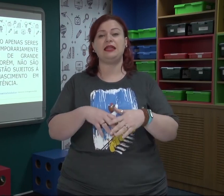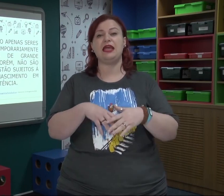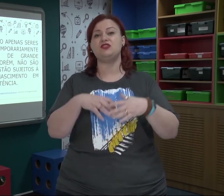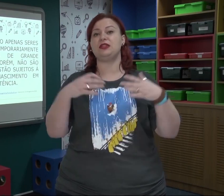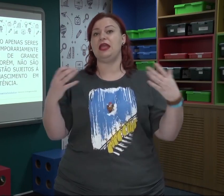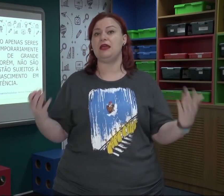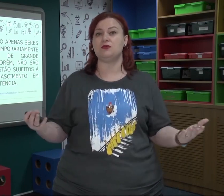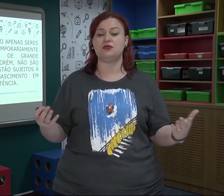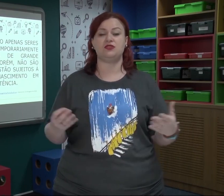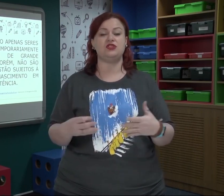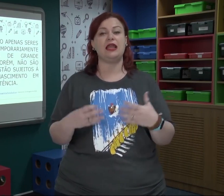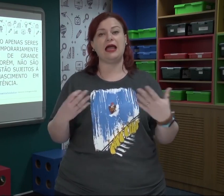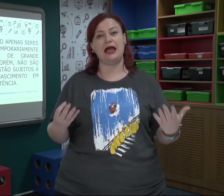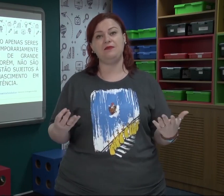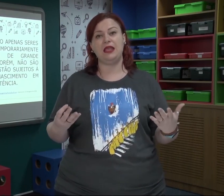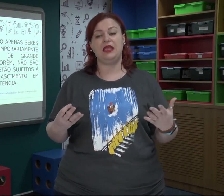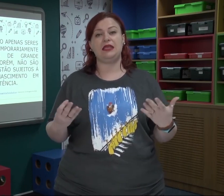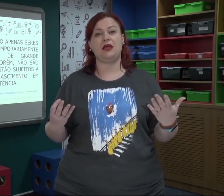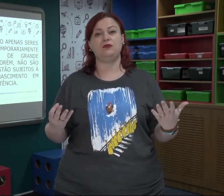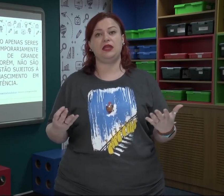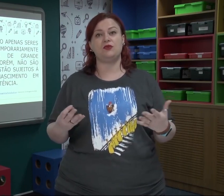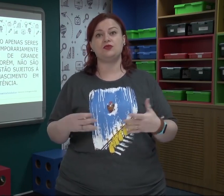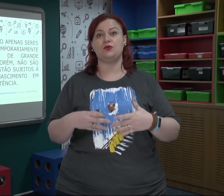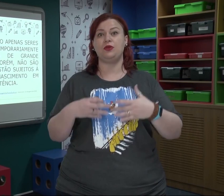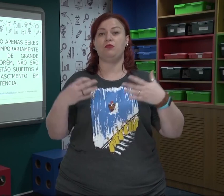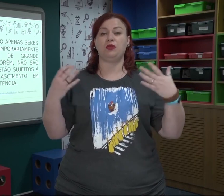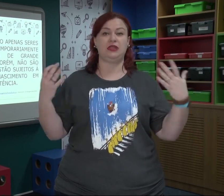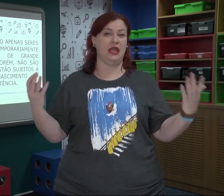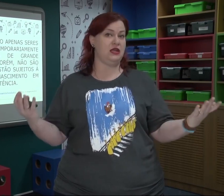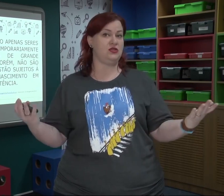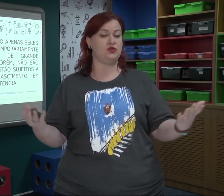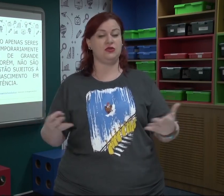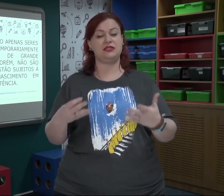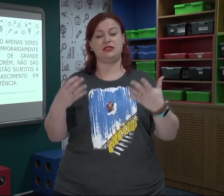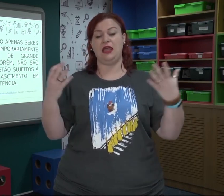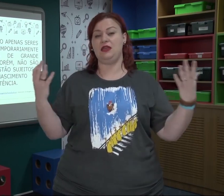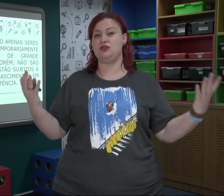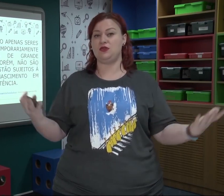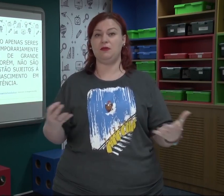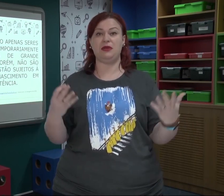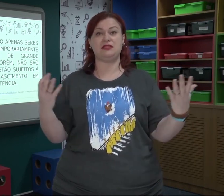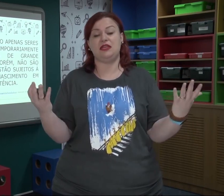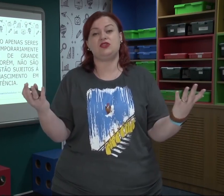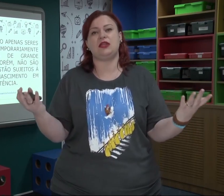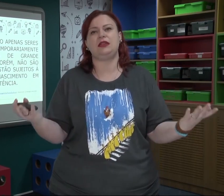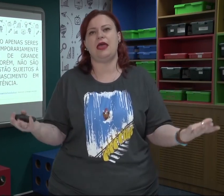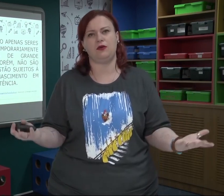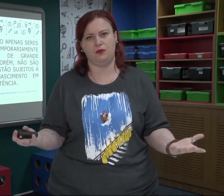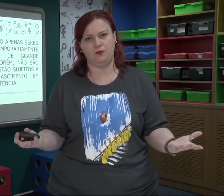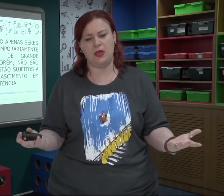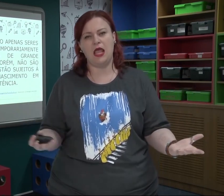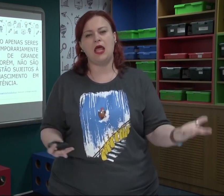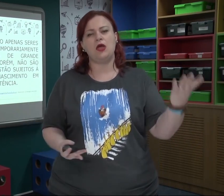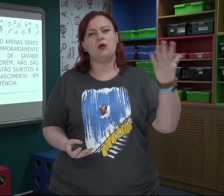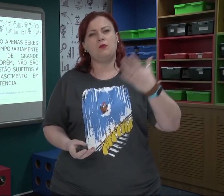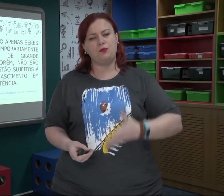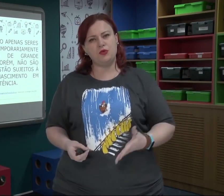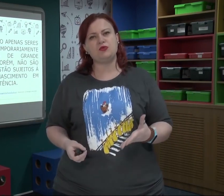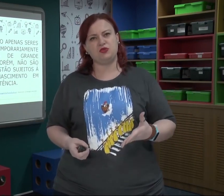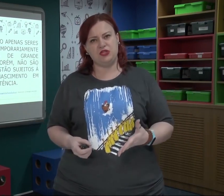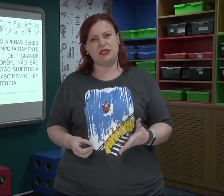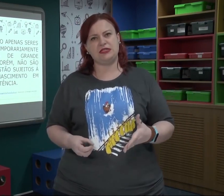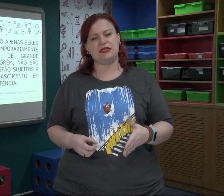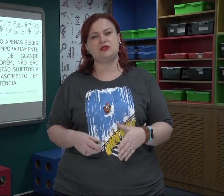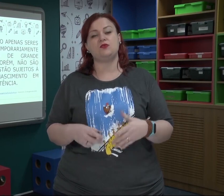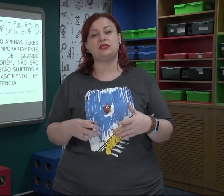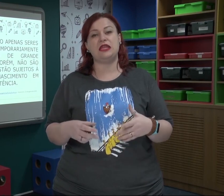como aquela ideia de Deus, de Alá, que é um Deus onipotente, onisciente, onipresente e eterno. Para